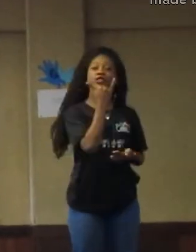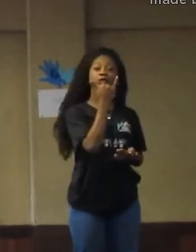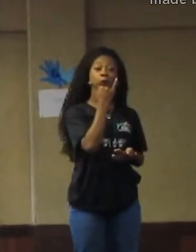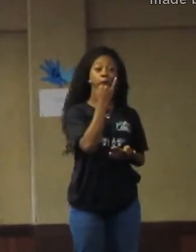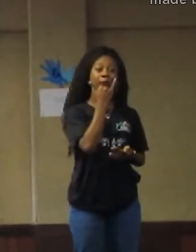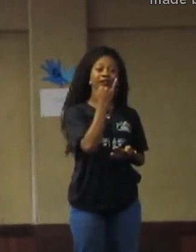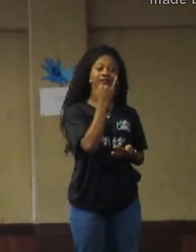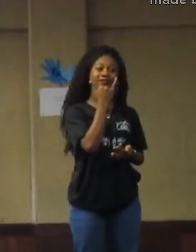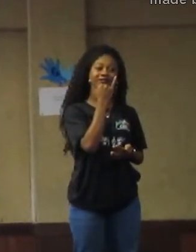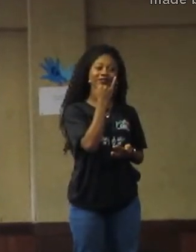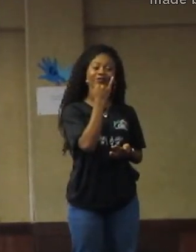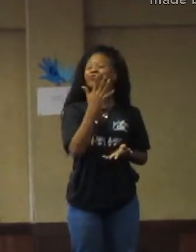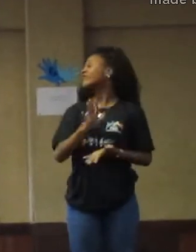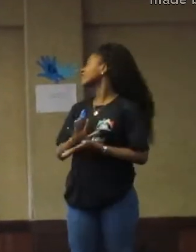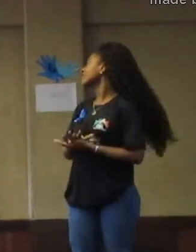o desculpa